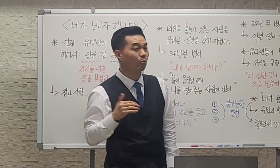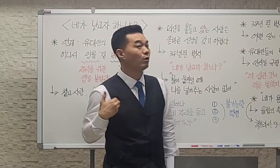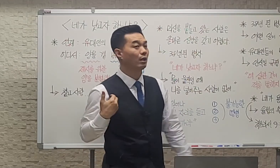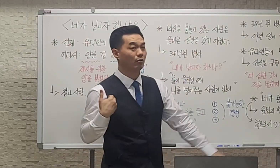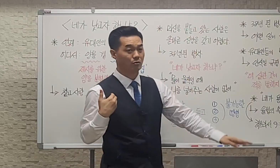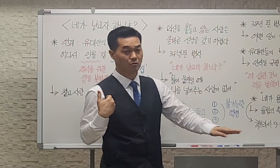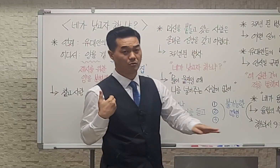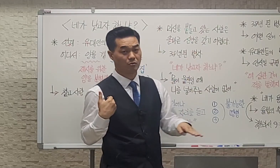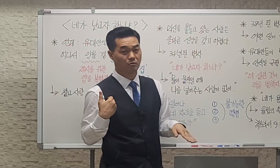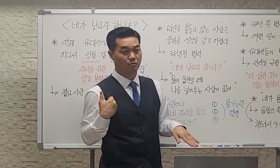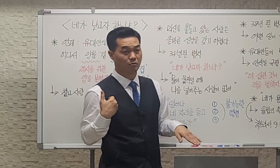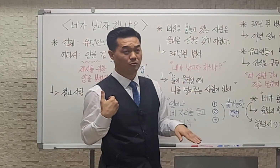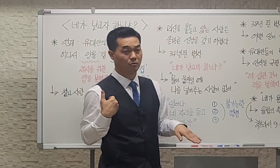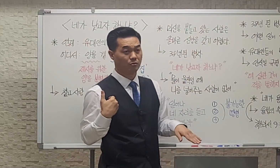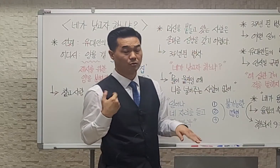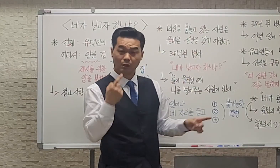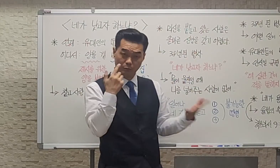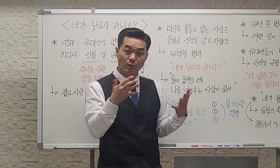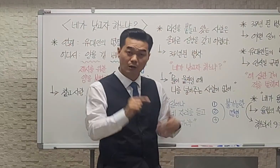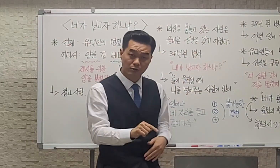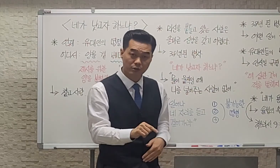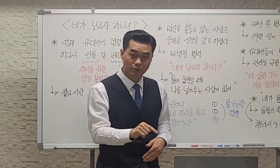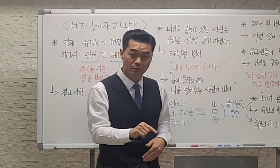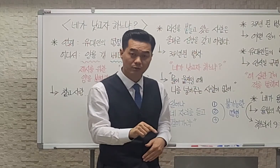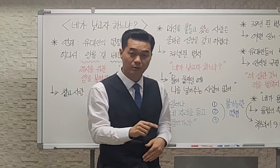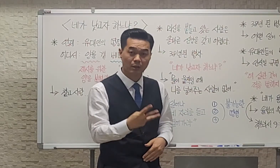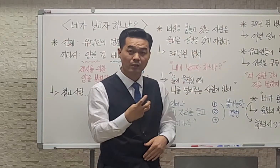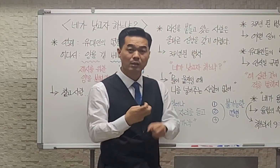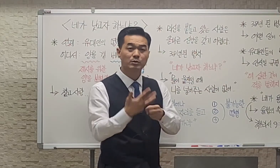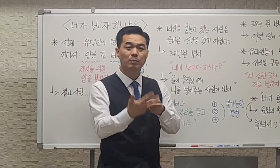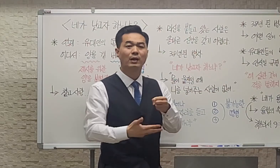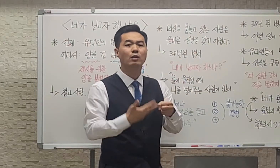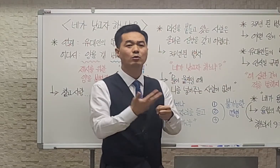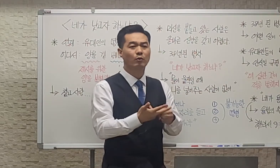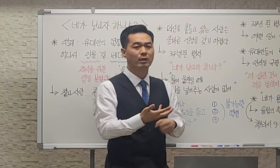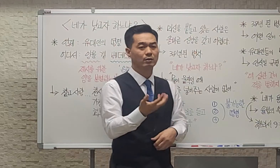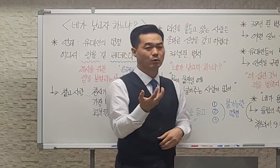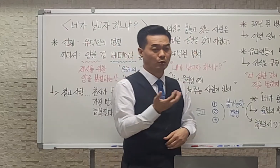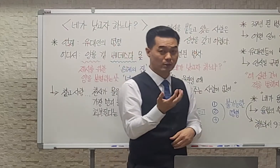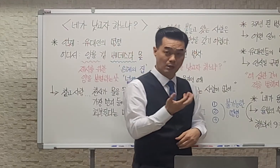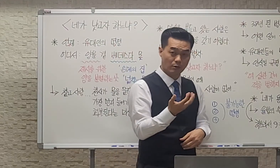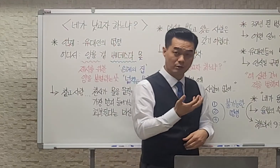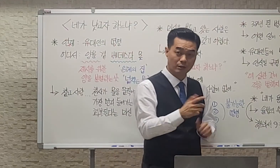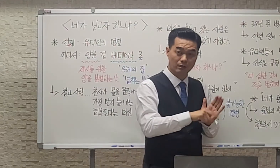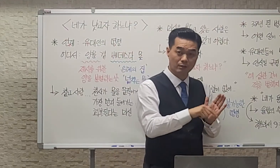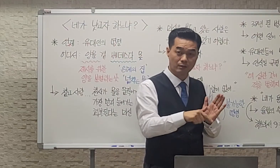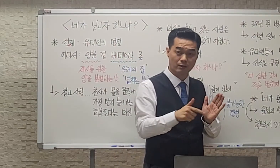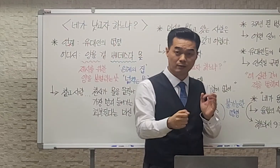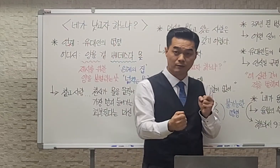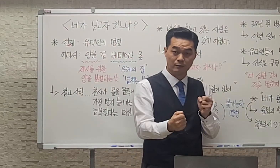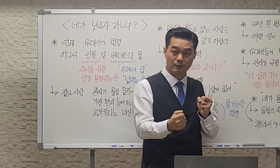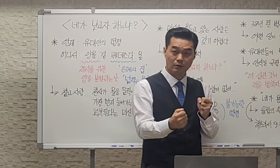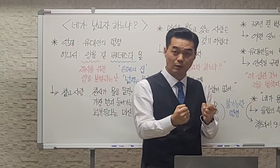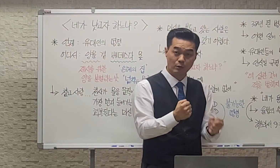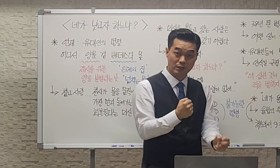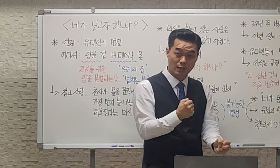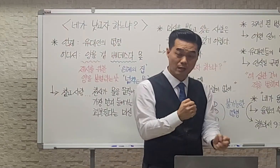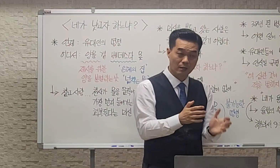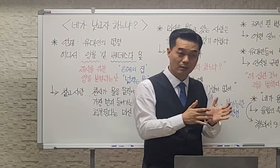몰라요. 그러나 분명한 것은 38년 동안의 그 고통의 세월을 이겨내고 이제